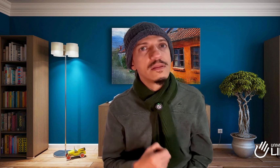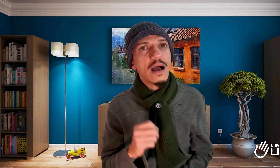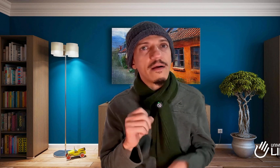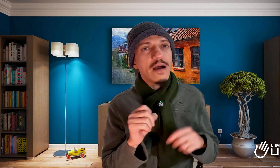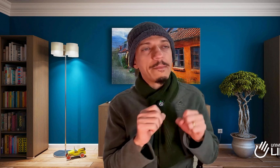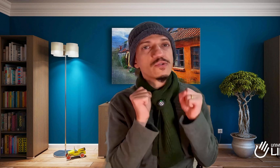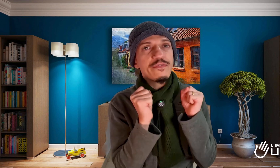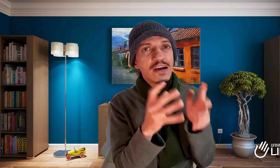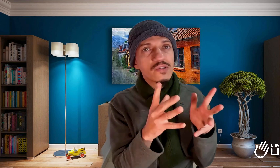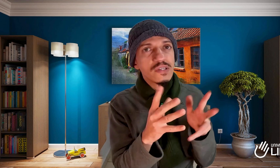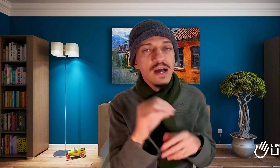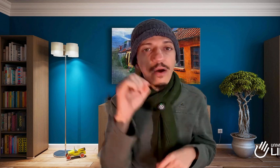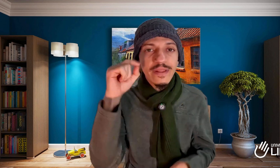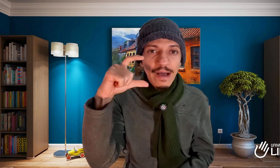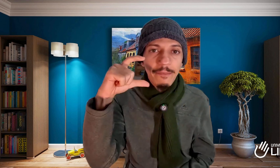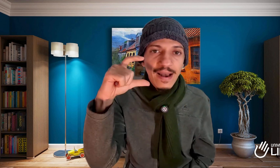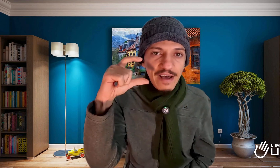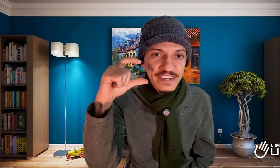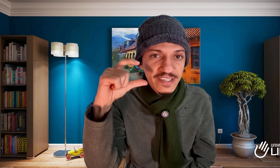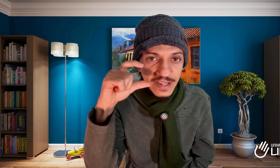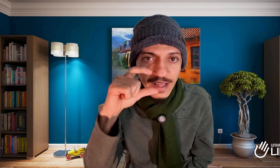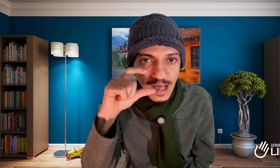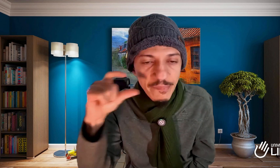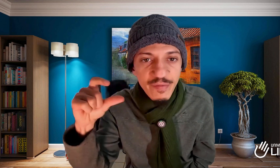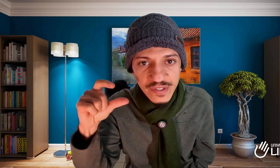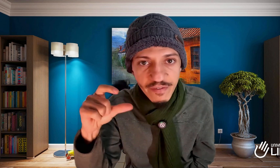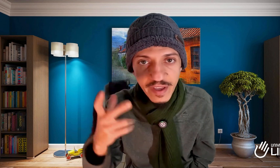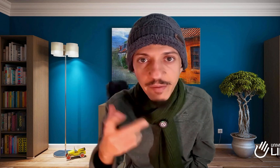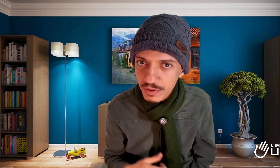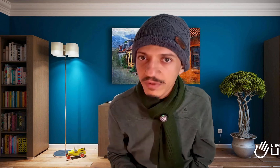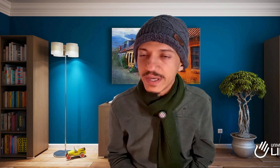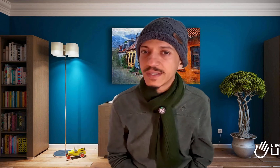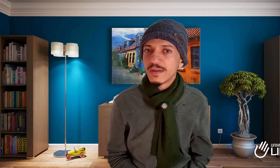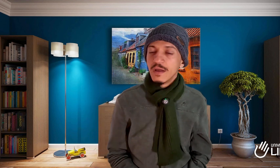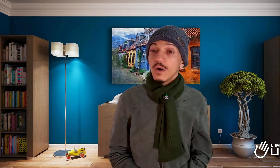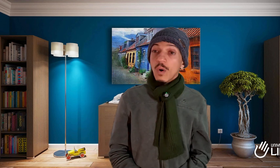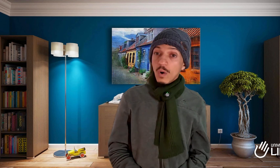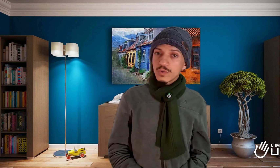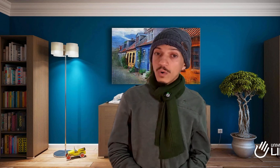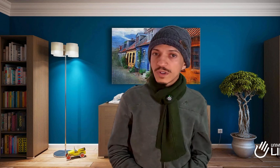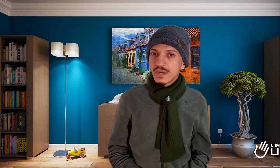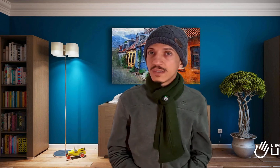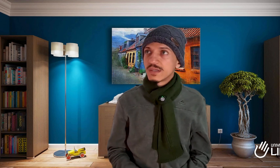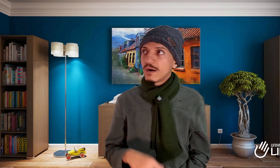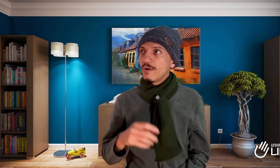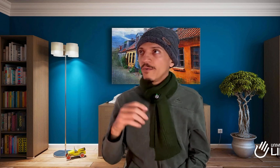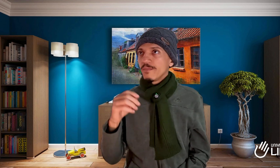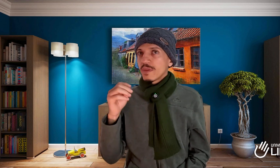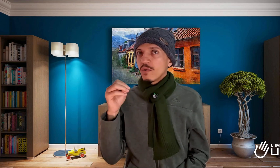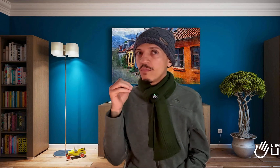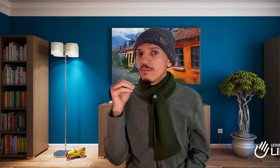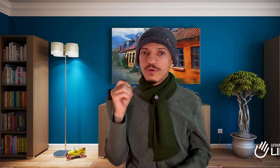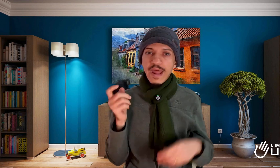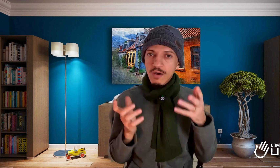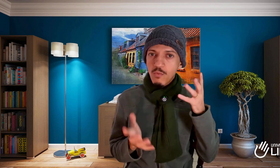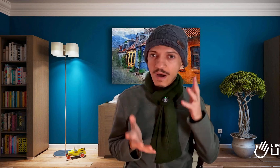a pessoa faz o sinal e tem a palavra escrita lá para você ver em português. Outros são um boneco, um